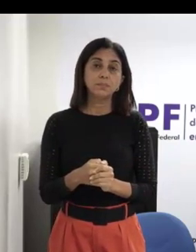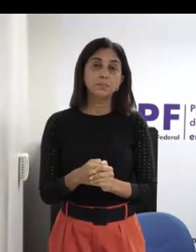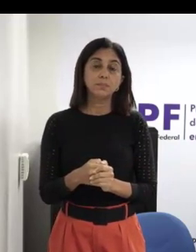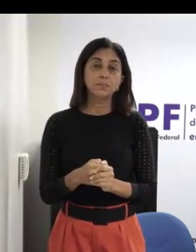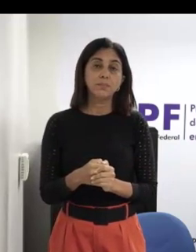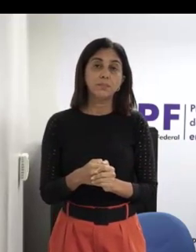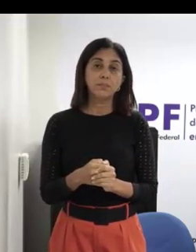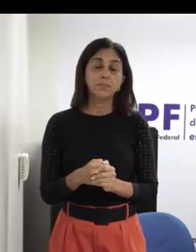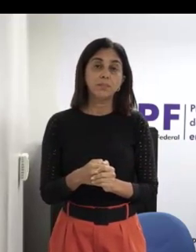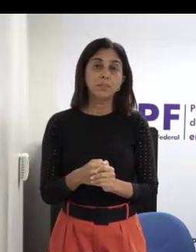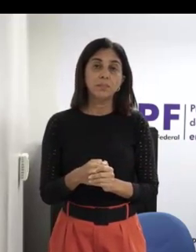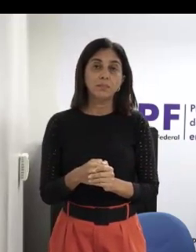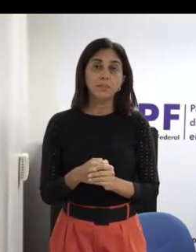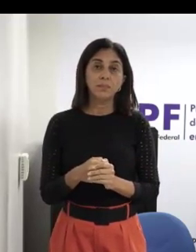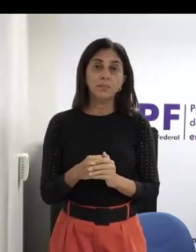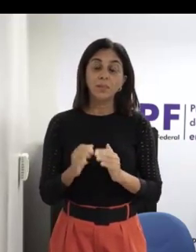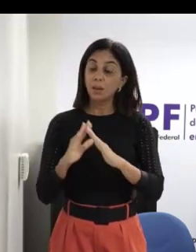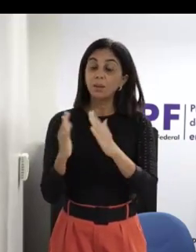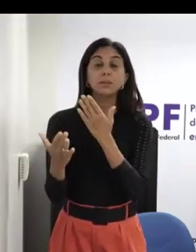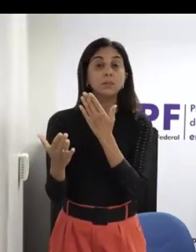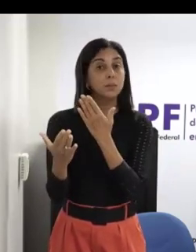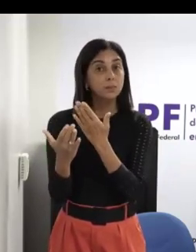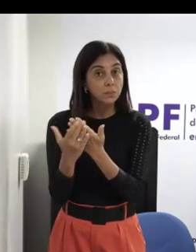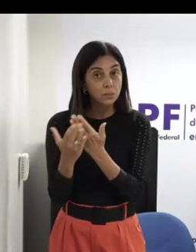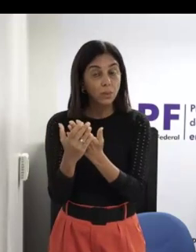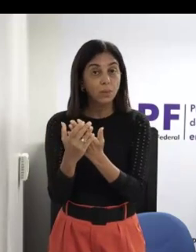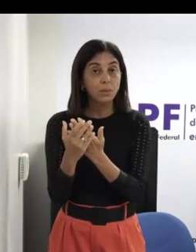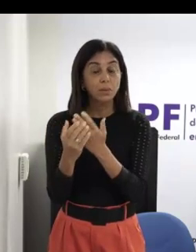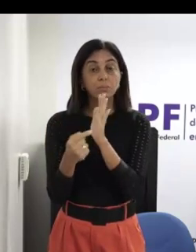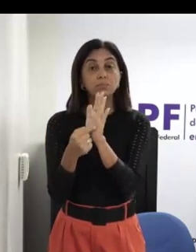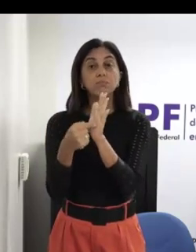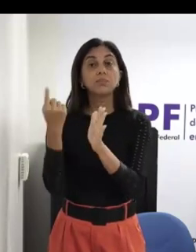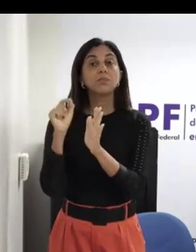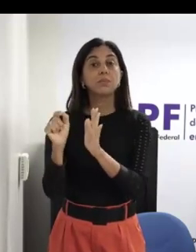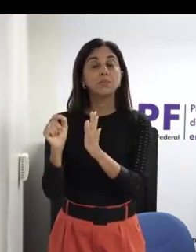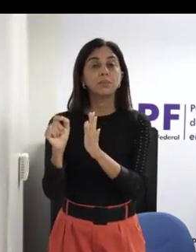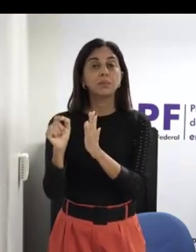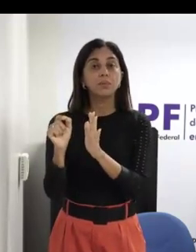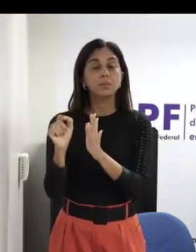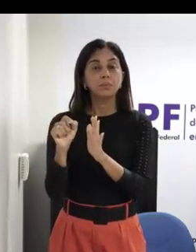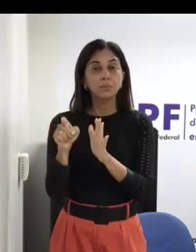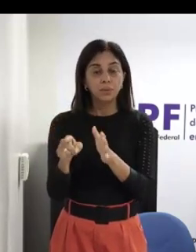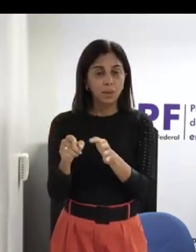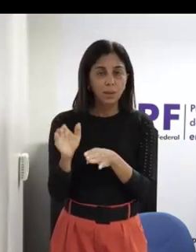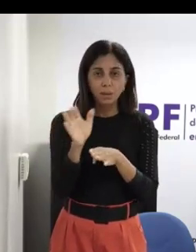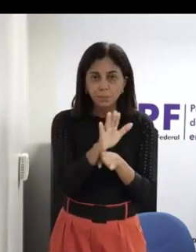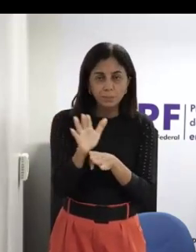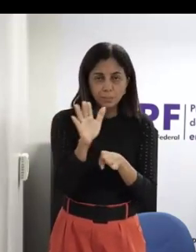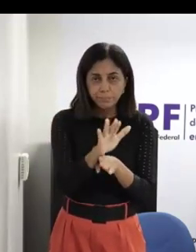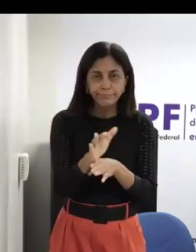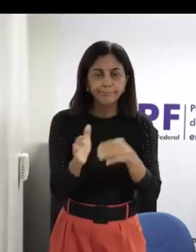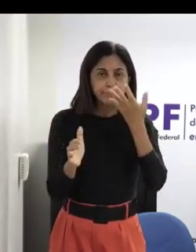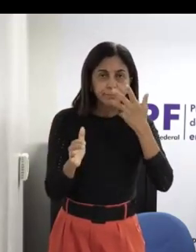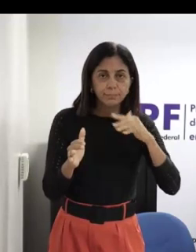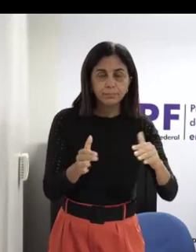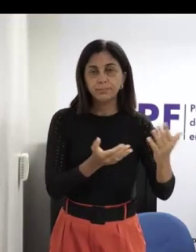que nós não podemos é por receio deixar de agir é quando nós deixamos de agir por recei nós estamos no pior dos Mundos porque